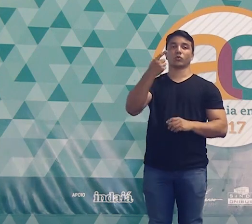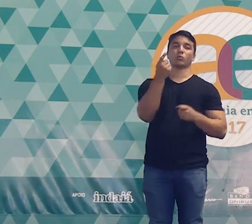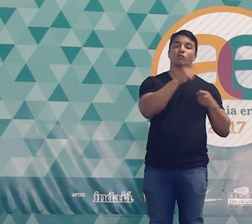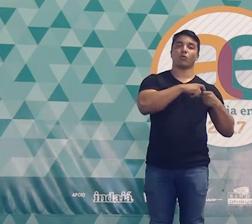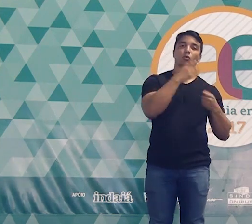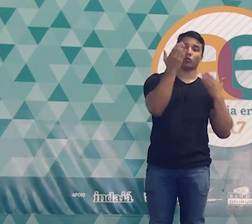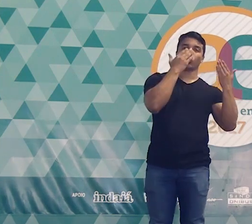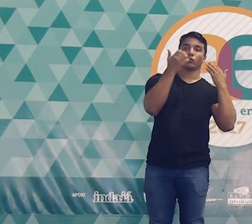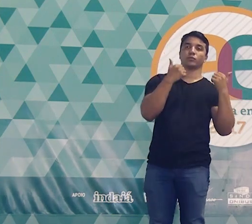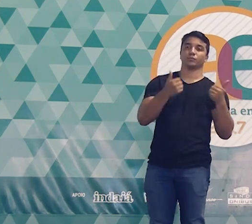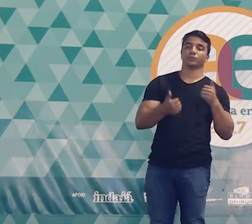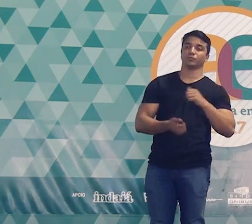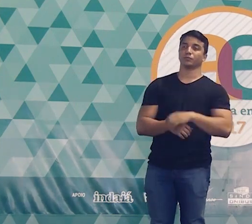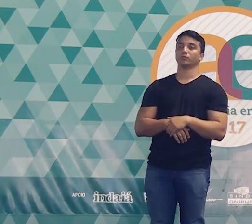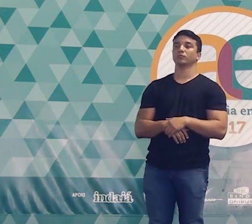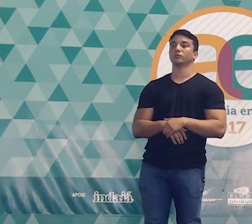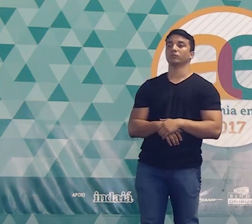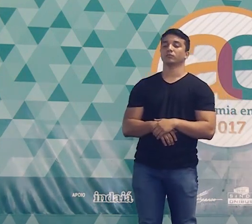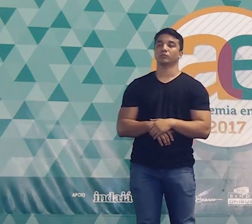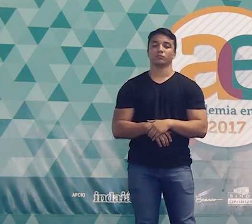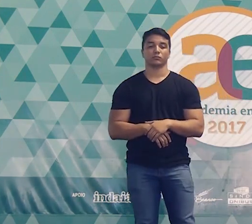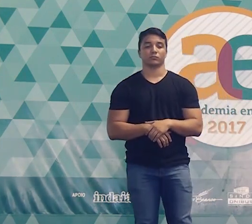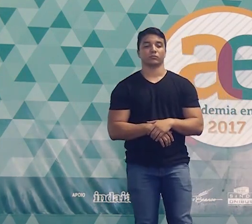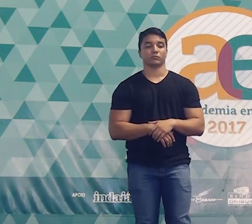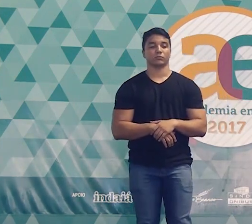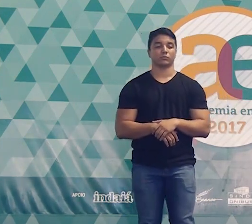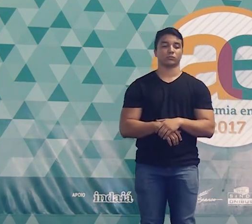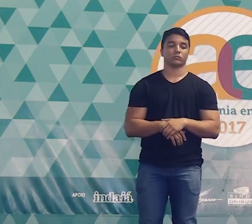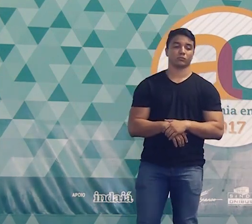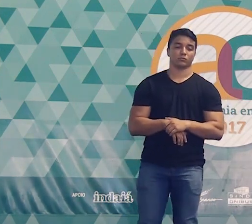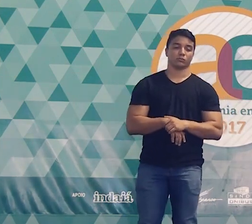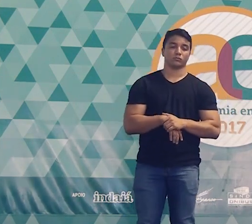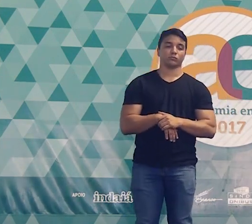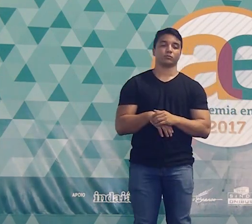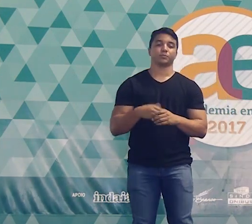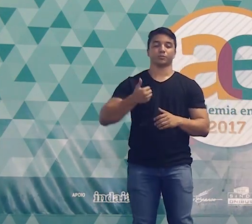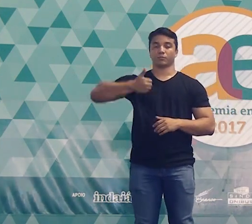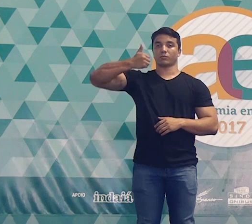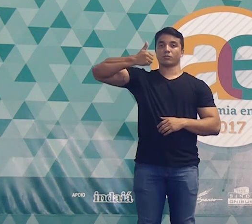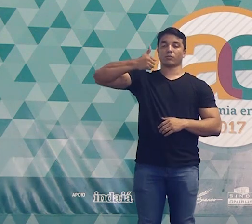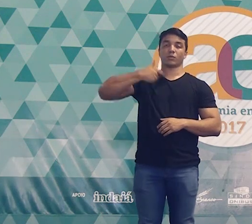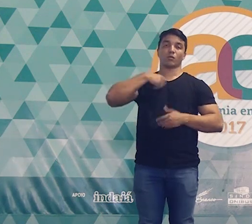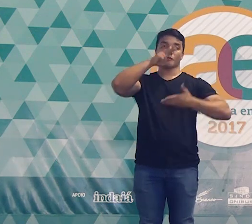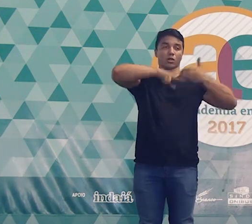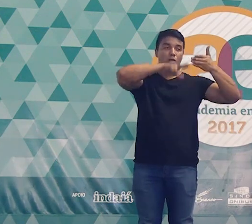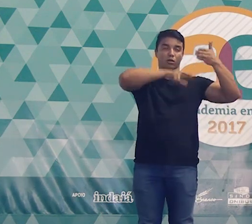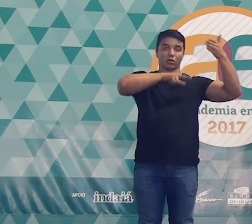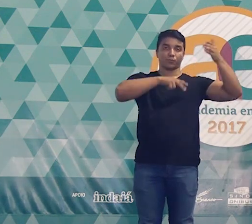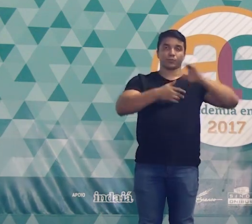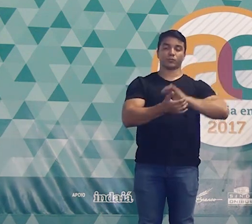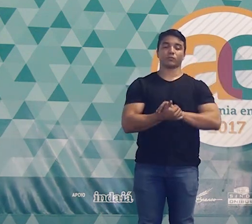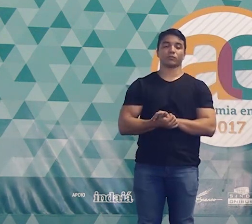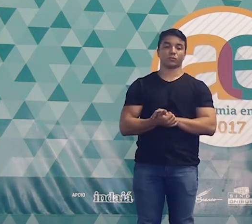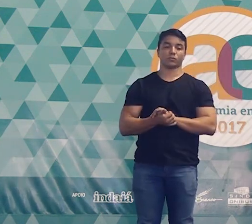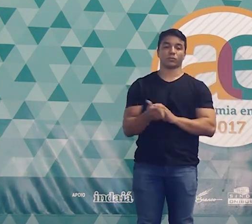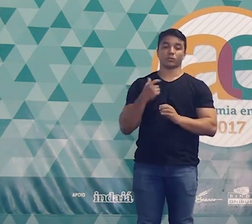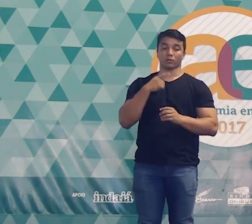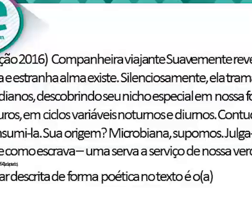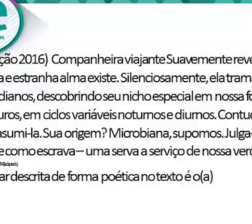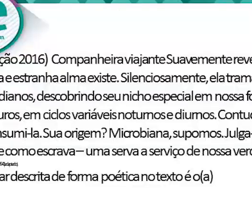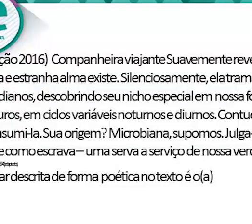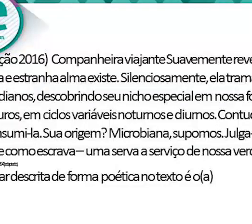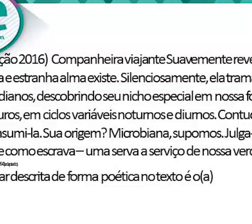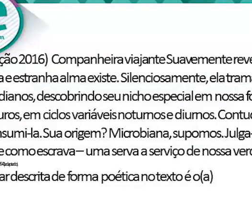essas dúvidas que vocês têm aqui, tá bom? Vamos começar com o exercício número 1, tá? Eu vou ler aqui com vocês, tá?